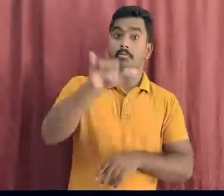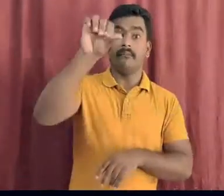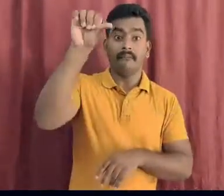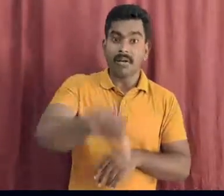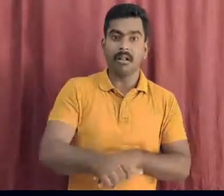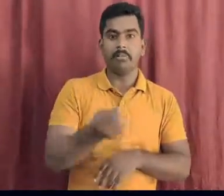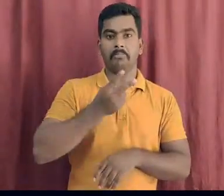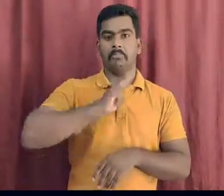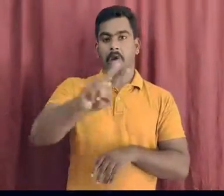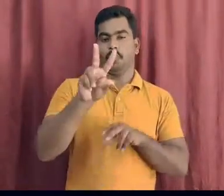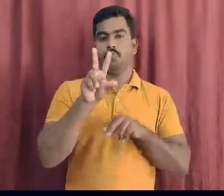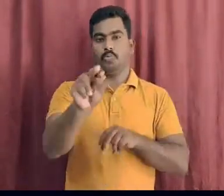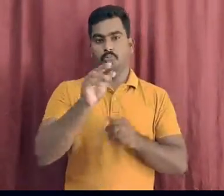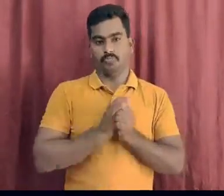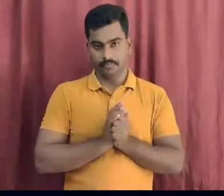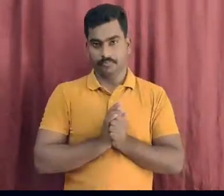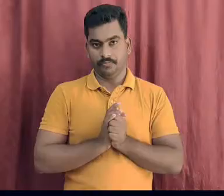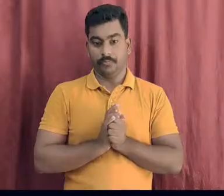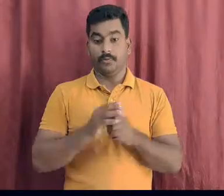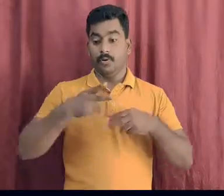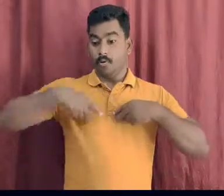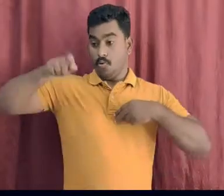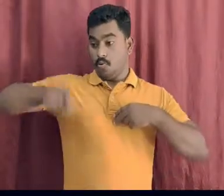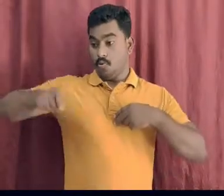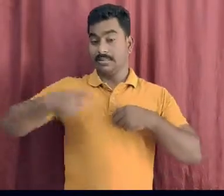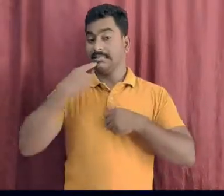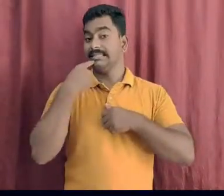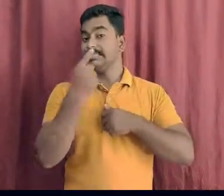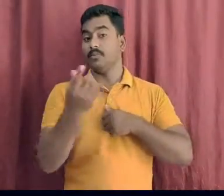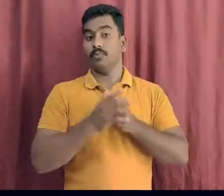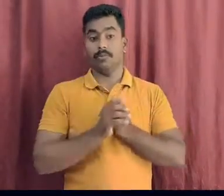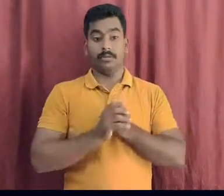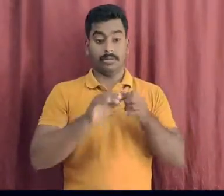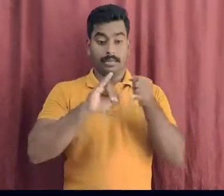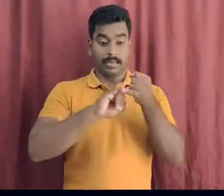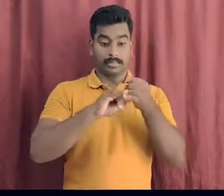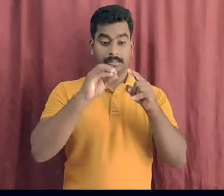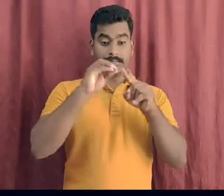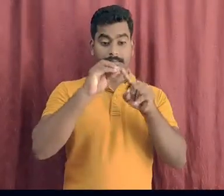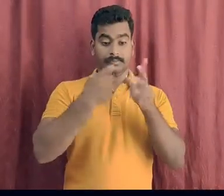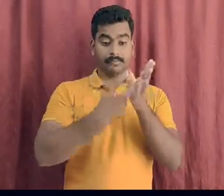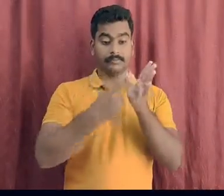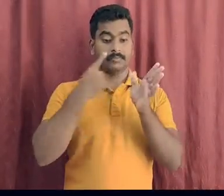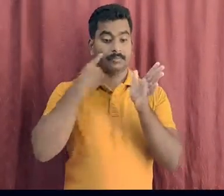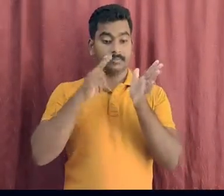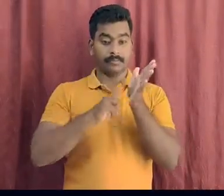കർശന ഉപാധികളോടെ സ്പ്രിംഗ്ലർ കരാർ തുടരാമെന്ന് ഹൈക്കോടതി.